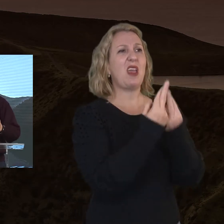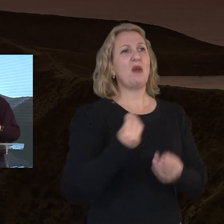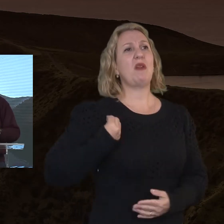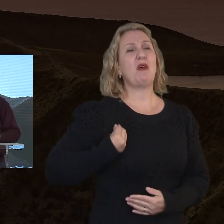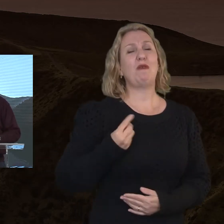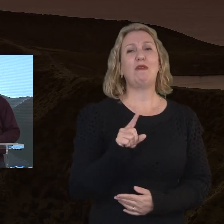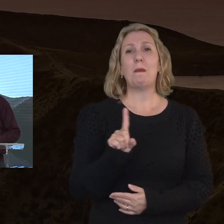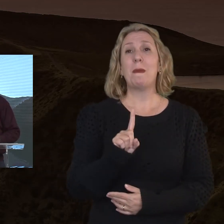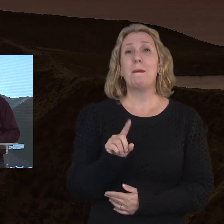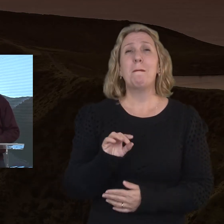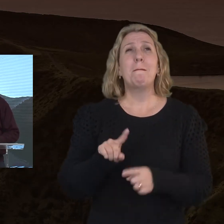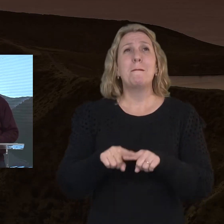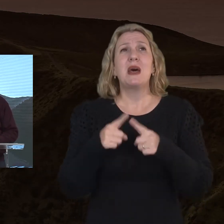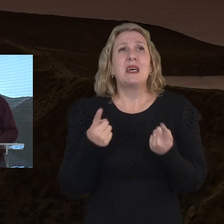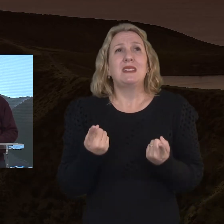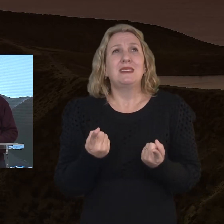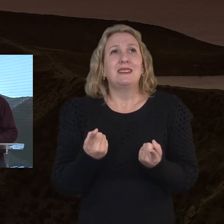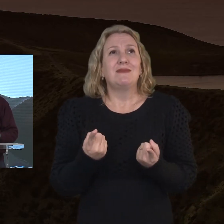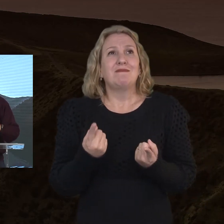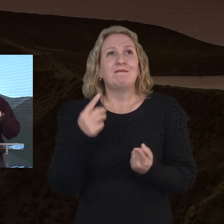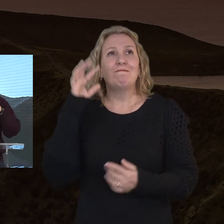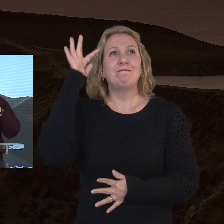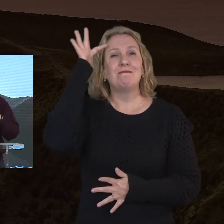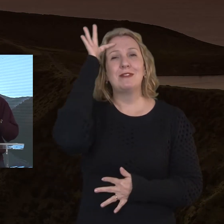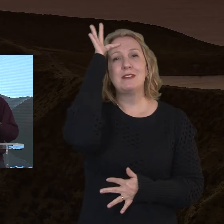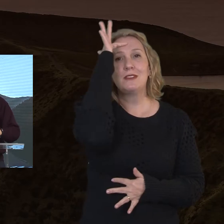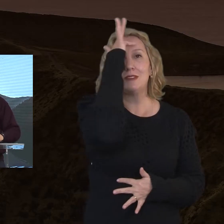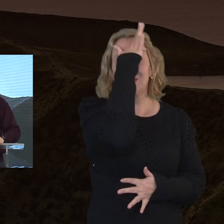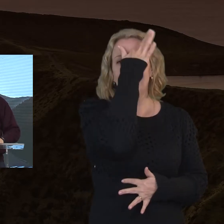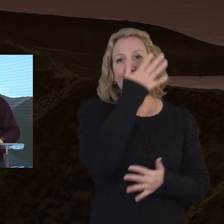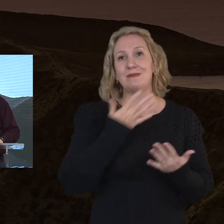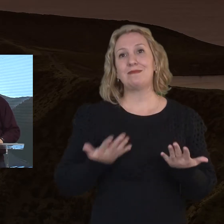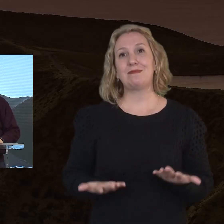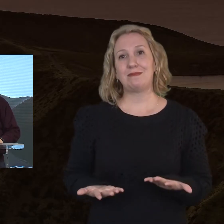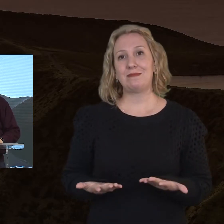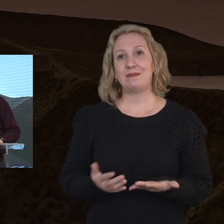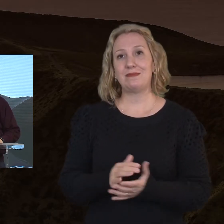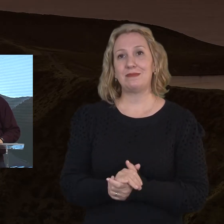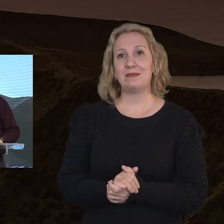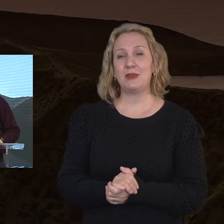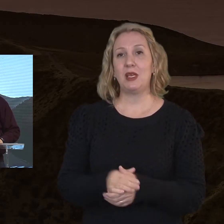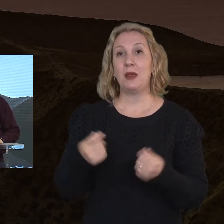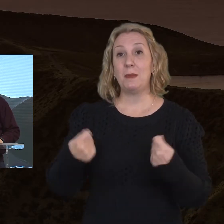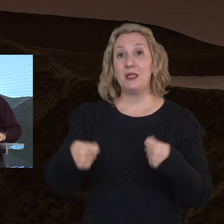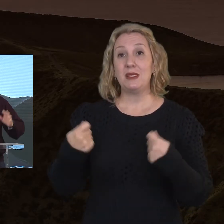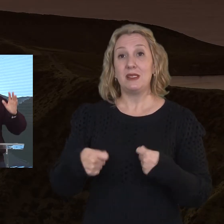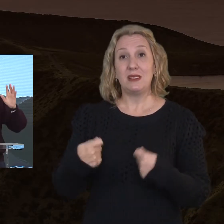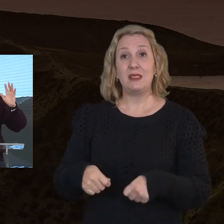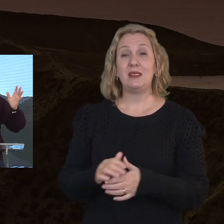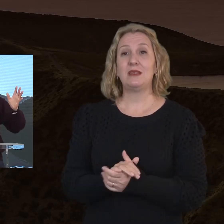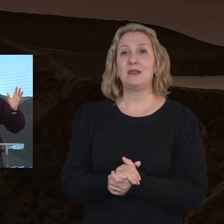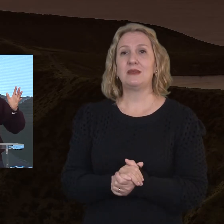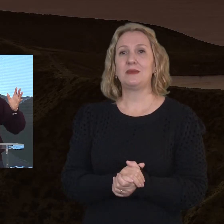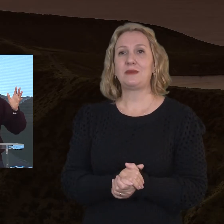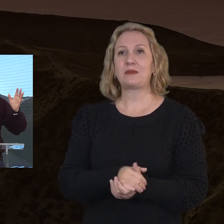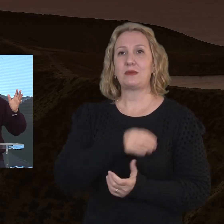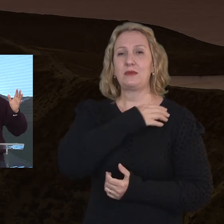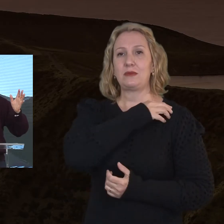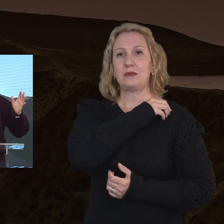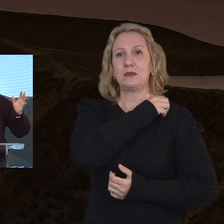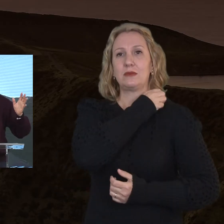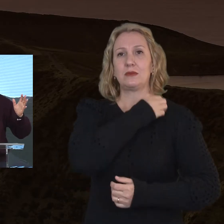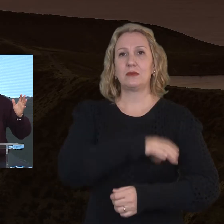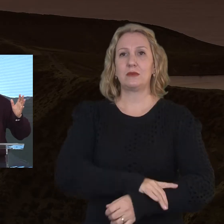deus está transmitindo para nós hoje preciso está no miolo da vida da igreja e tomando essa mulher